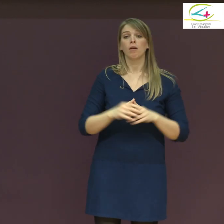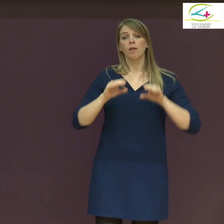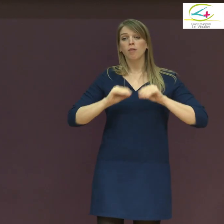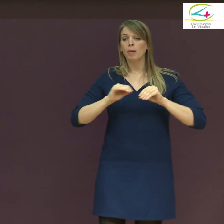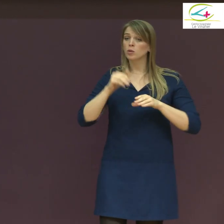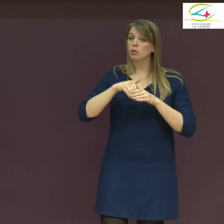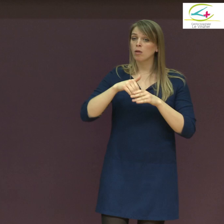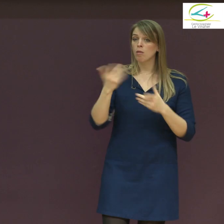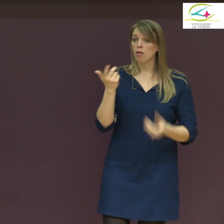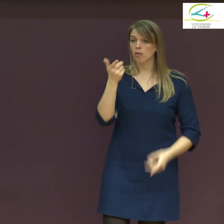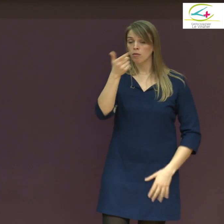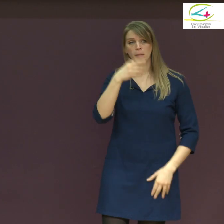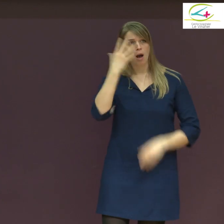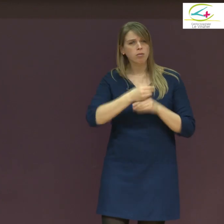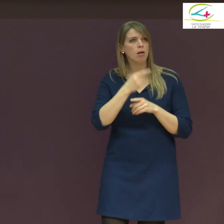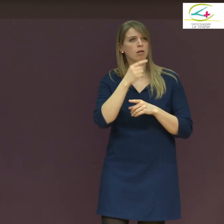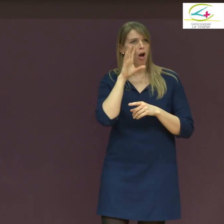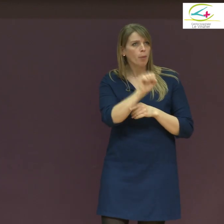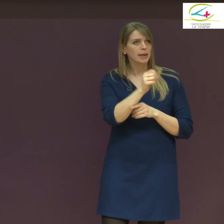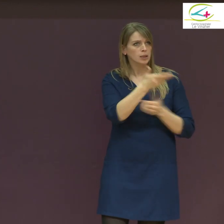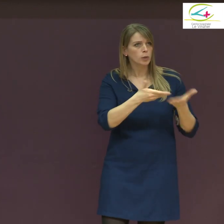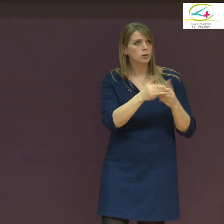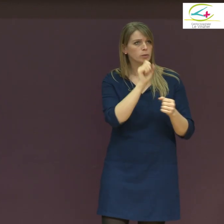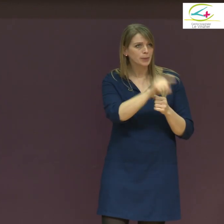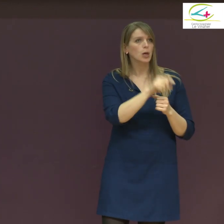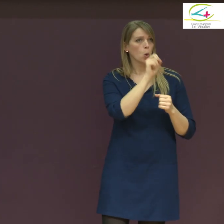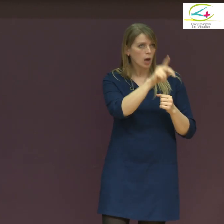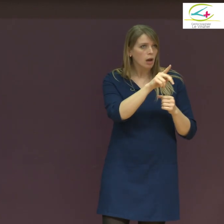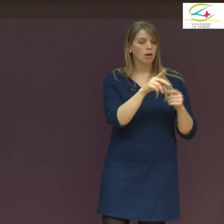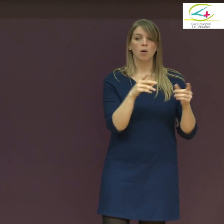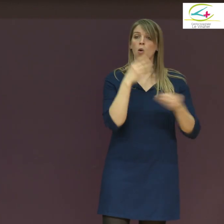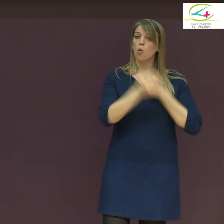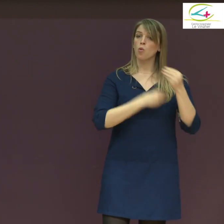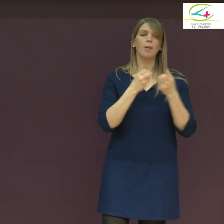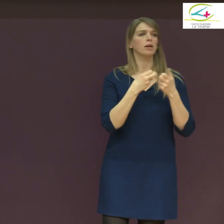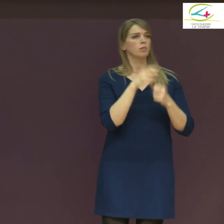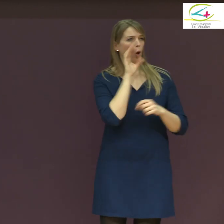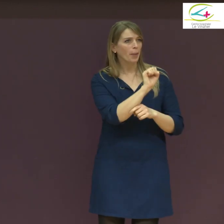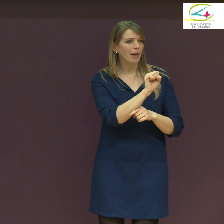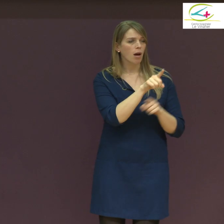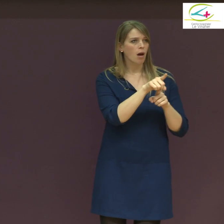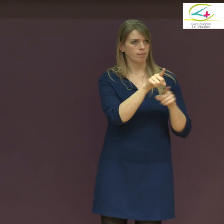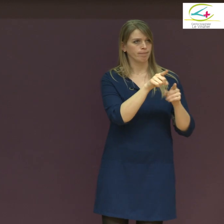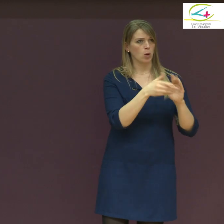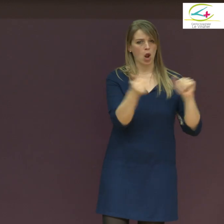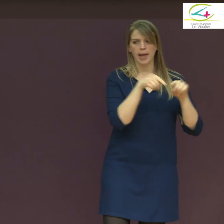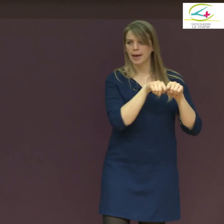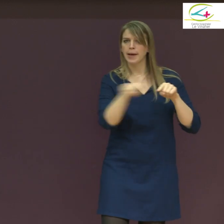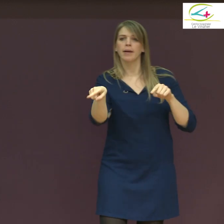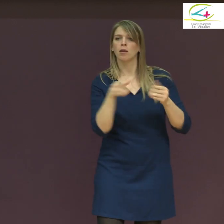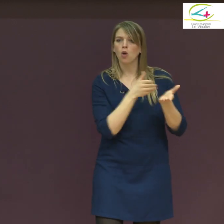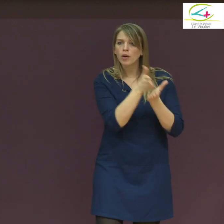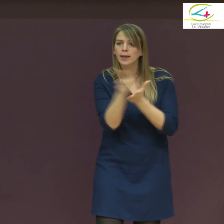repérer un certain nombre de situations, orienter, c'est-à-dire donner les vrais réseaux qui existent